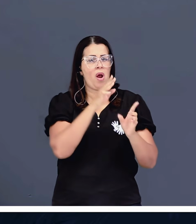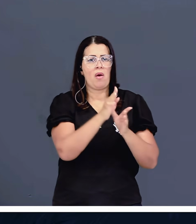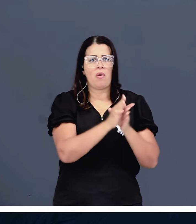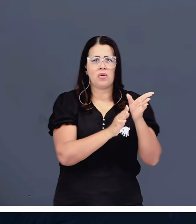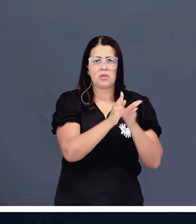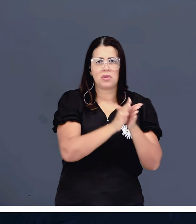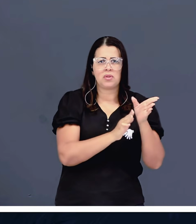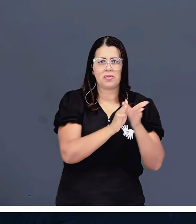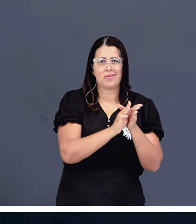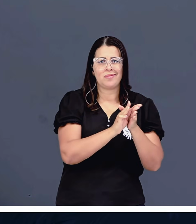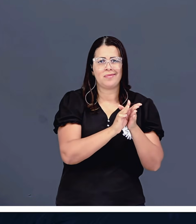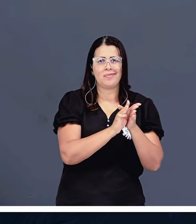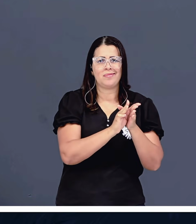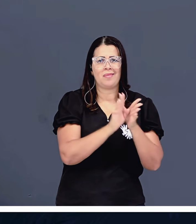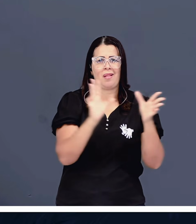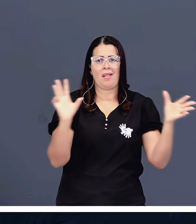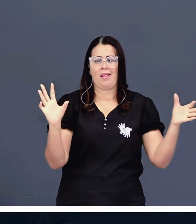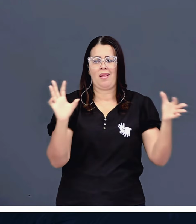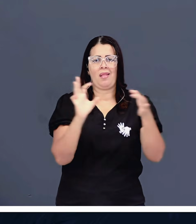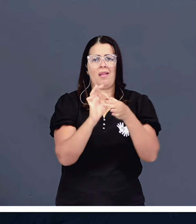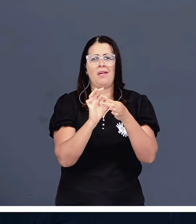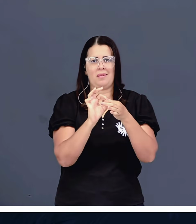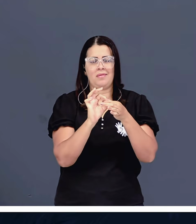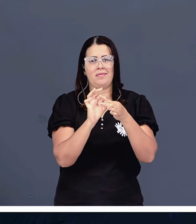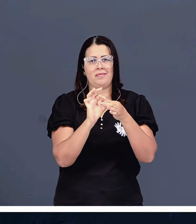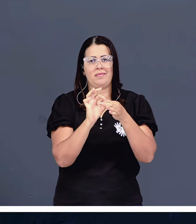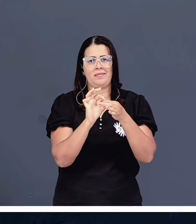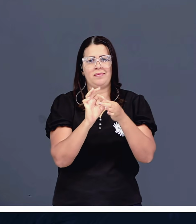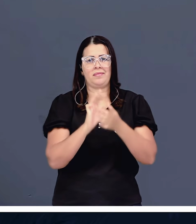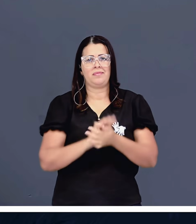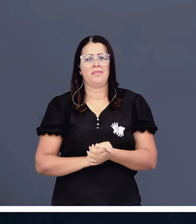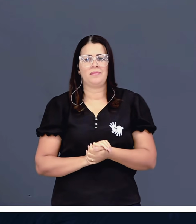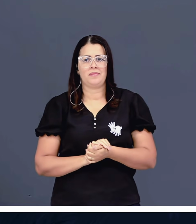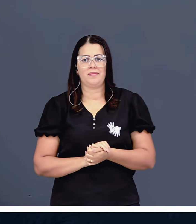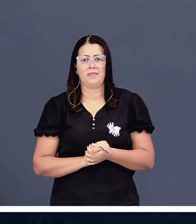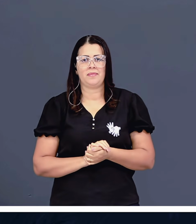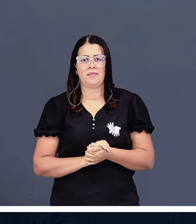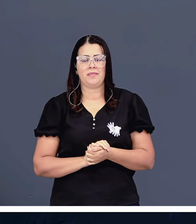conselho estão intimamente ligados.